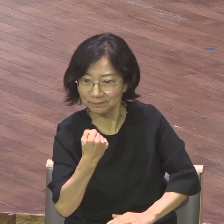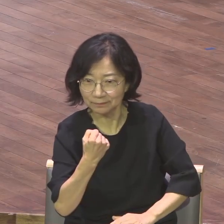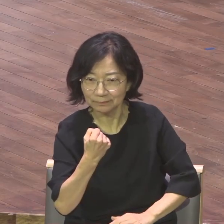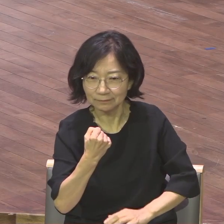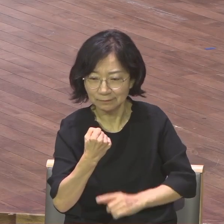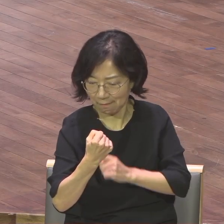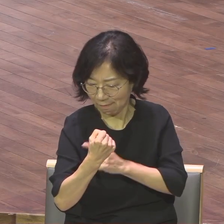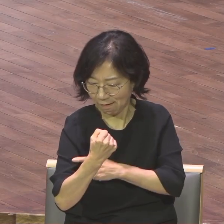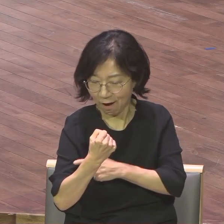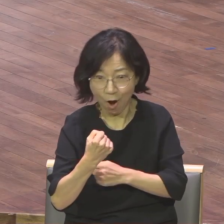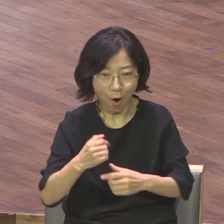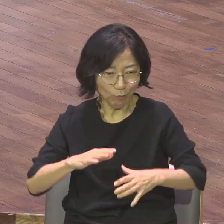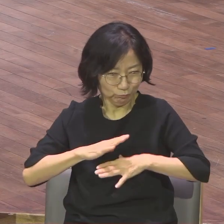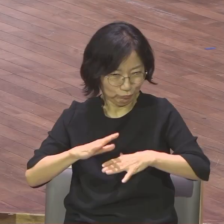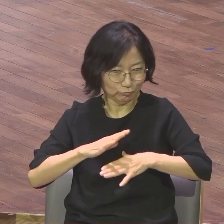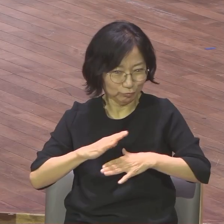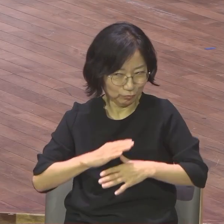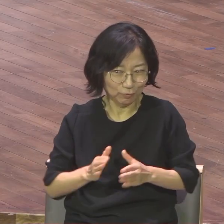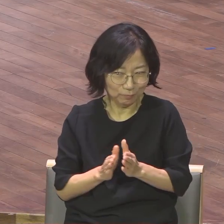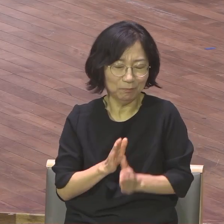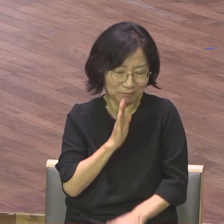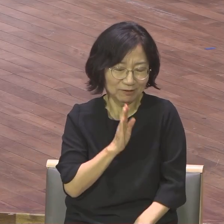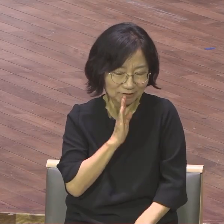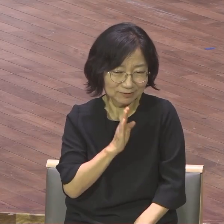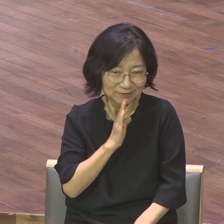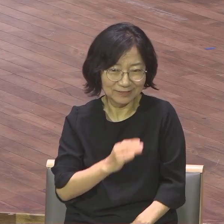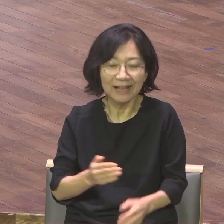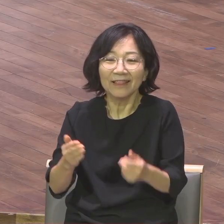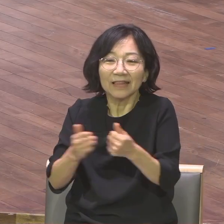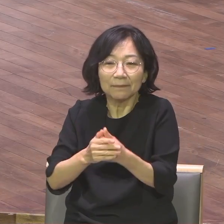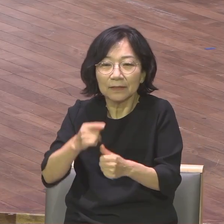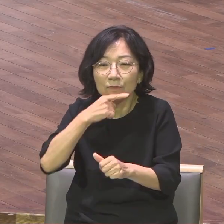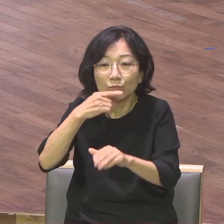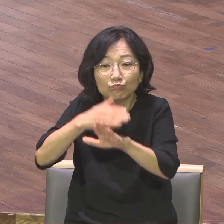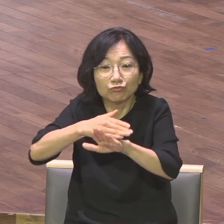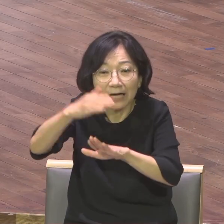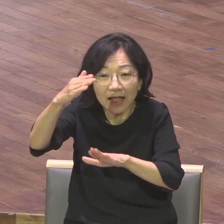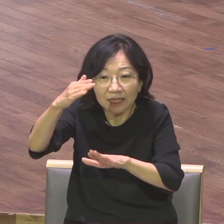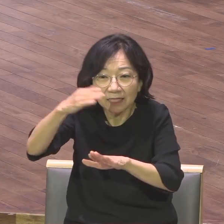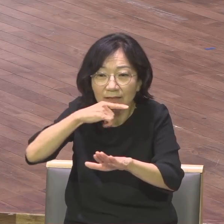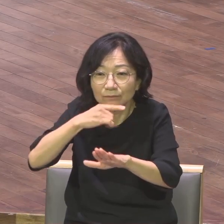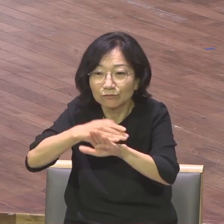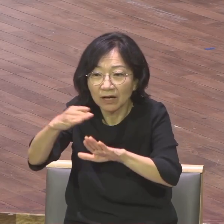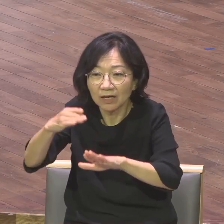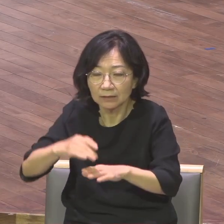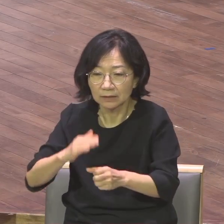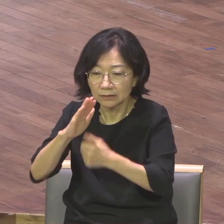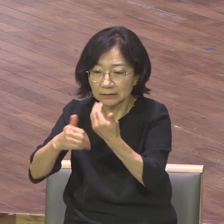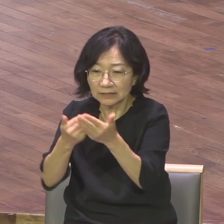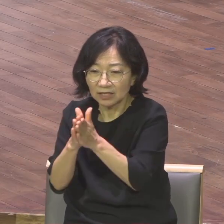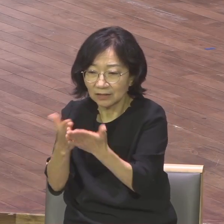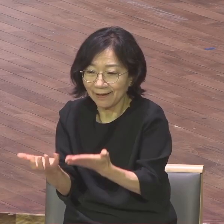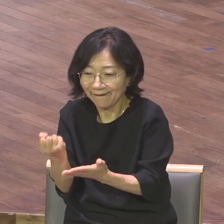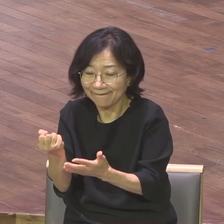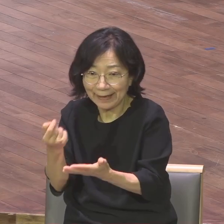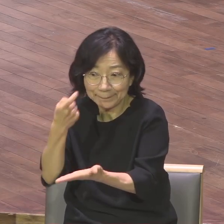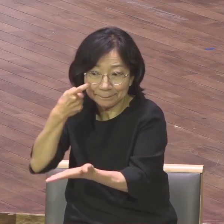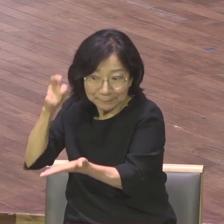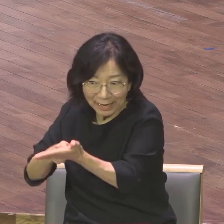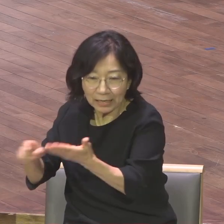책이, 무서운 책이. 그래서 북한에는 성경 가지다가 잡혀가든지 죽든지,